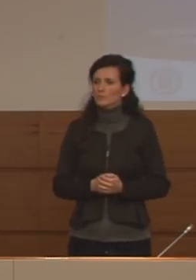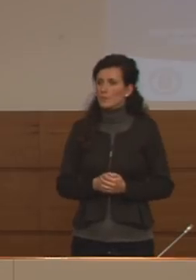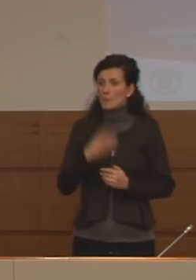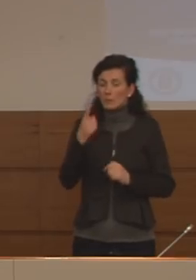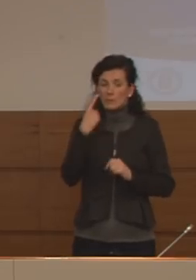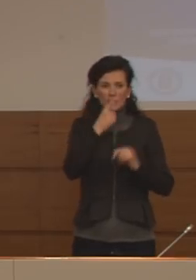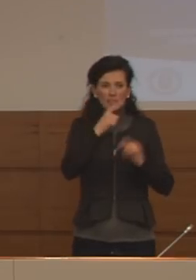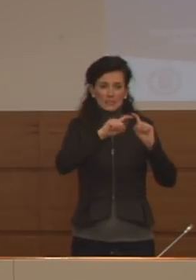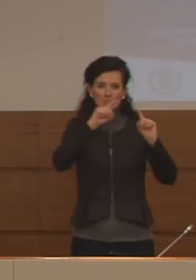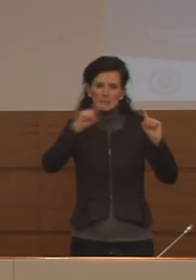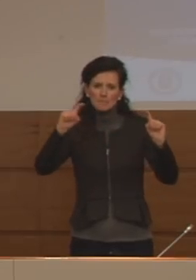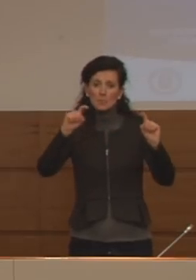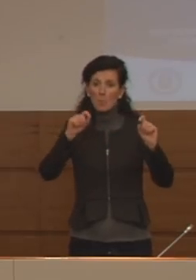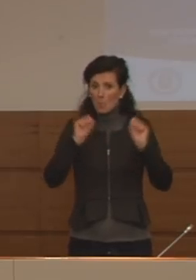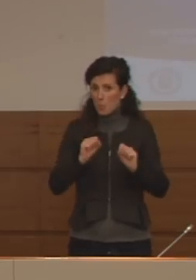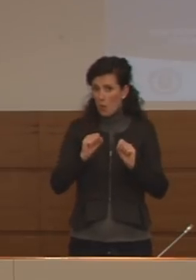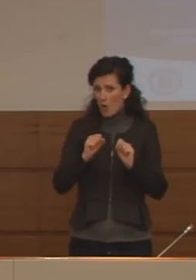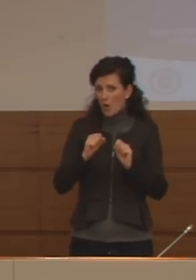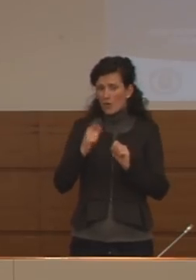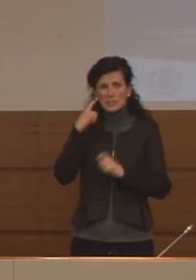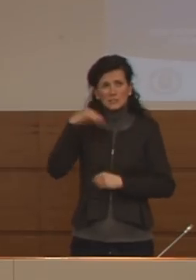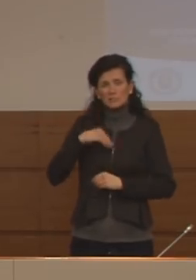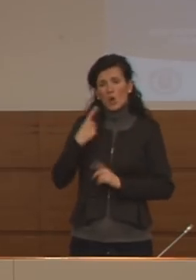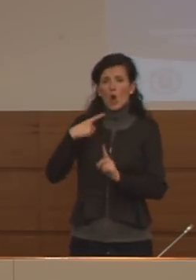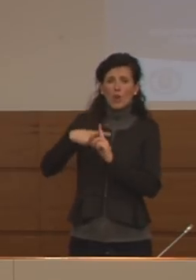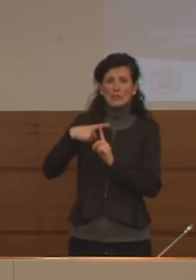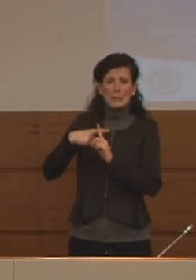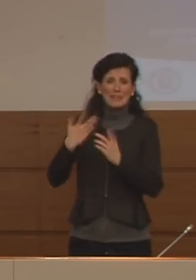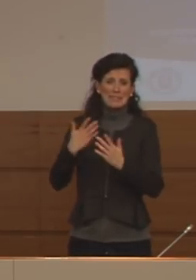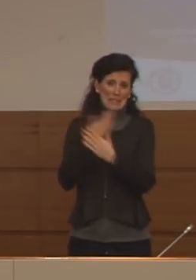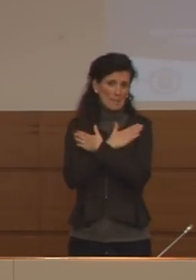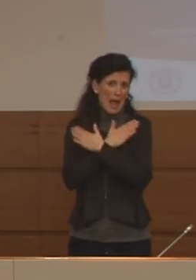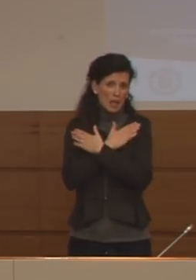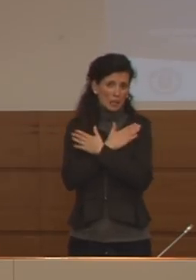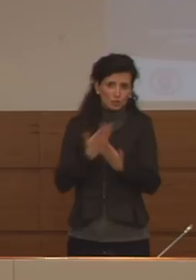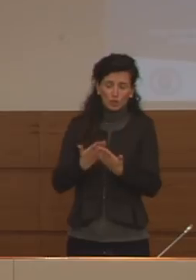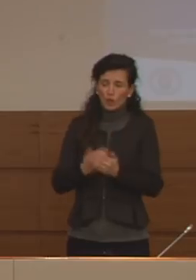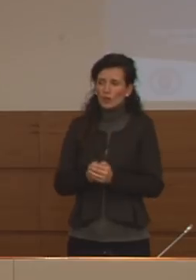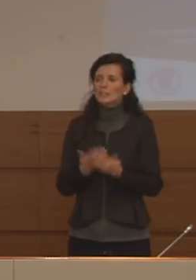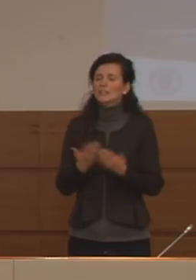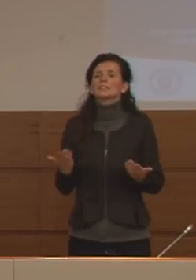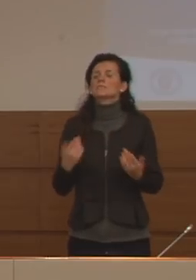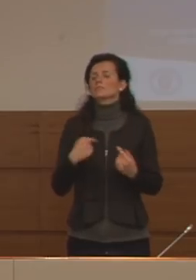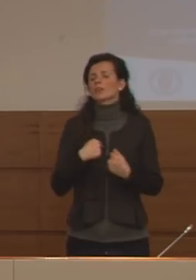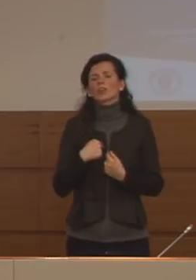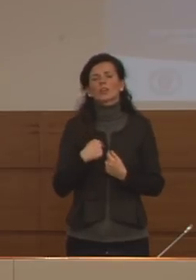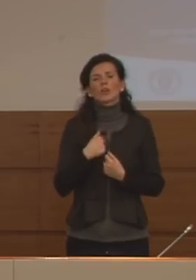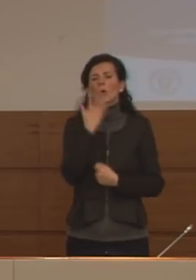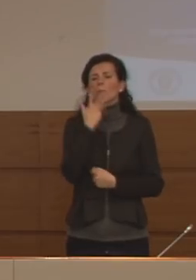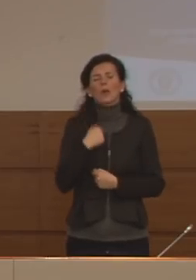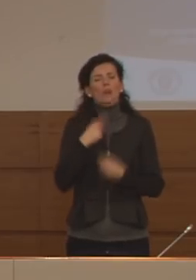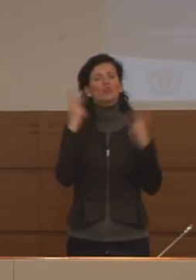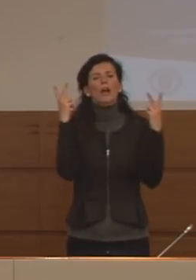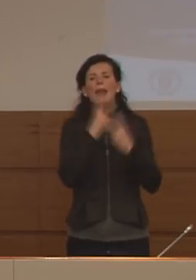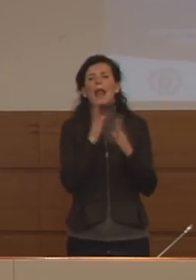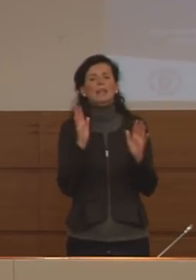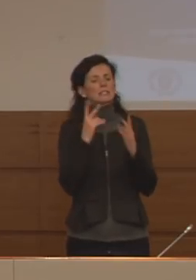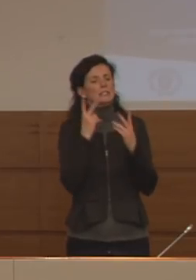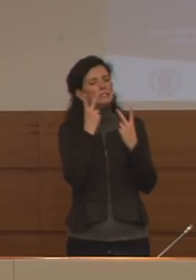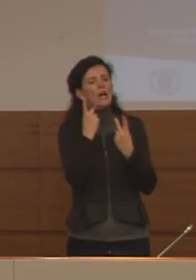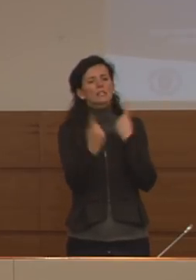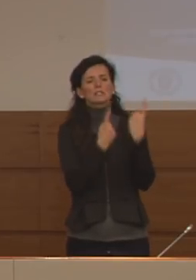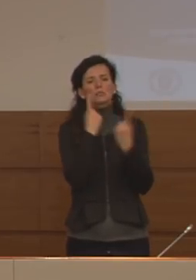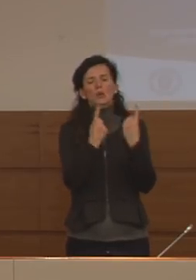possiamo essere ottimisti per maggio visti i trend attuali veramente guardi io sono realista e quindi mi